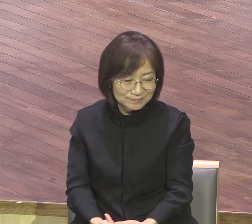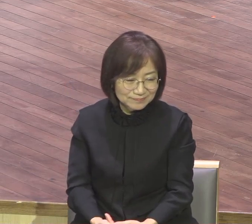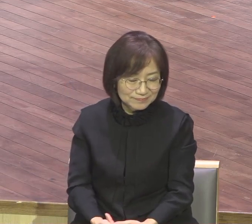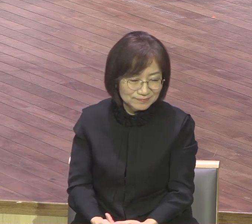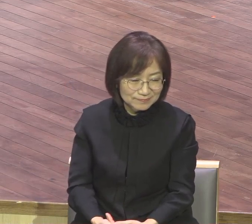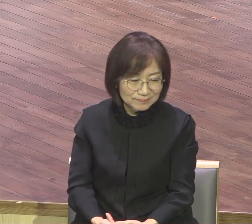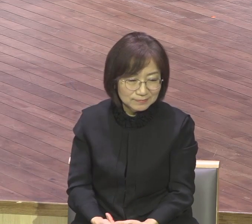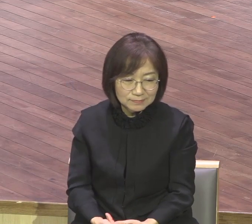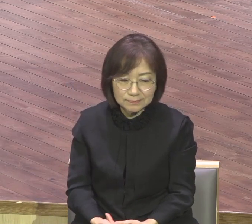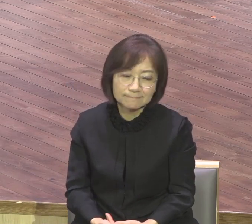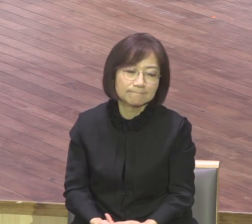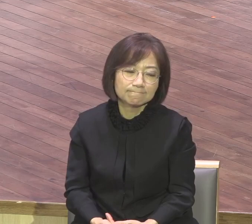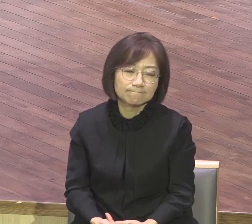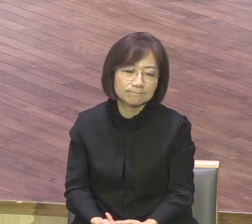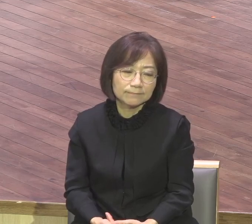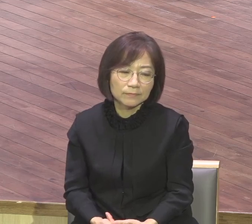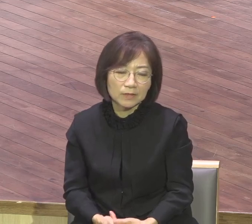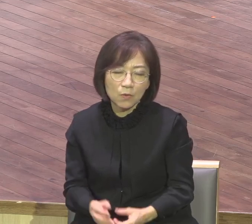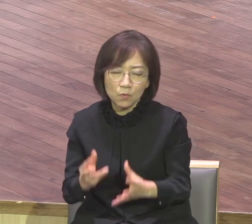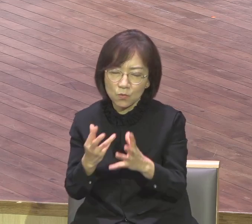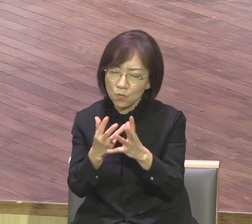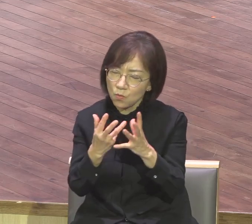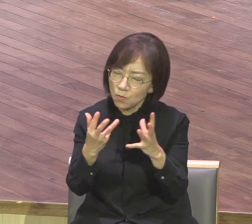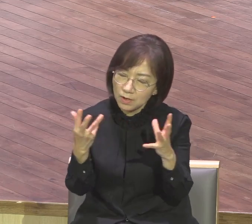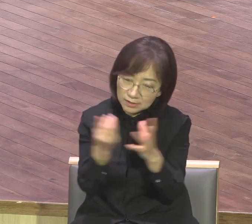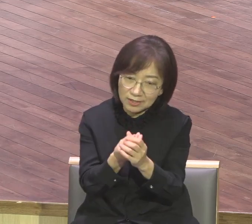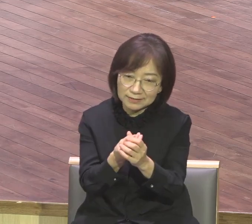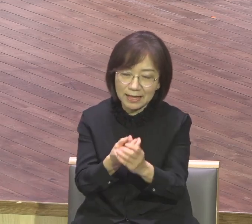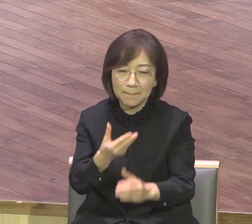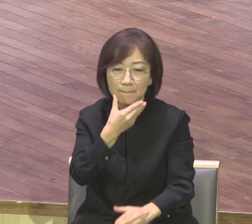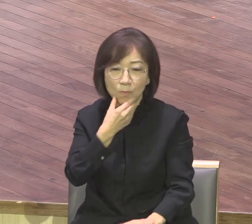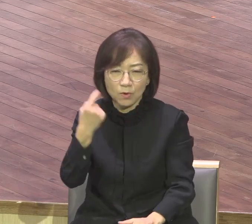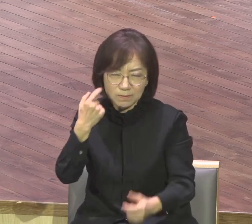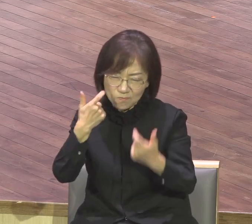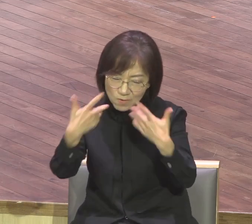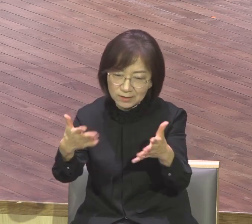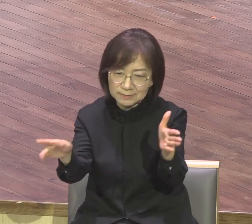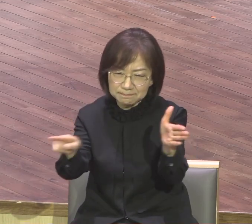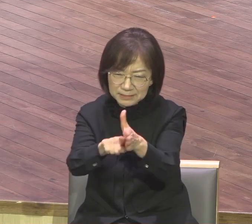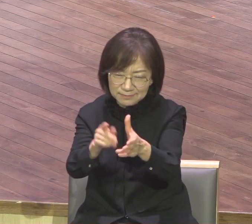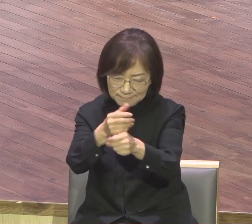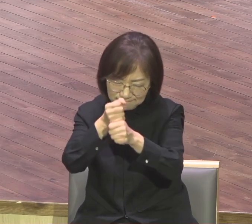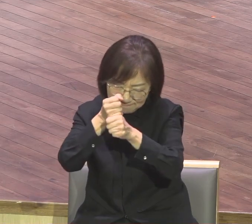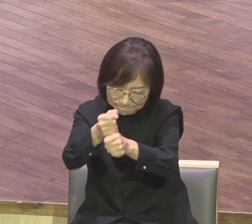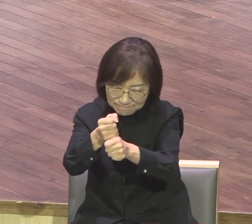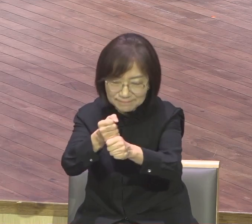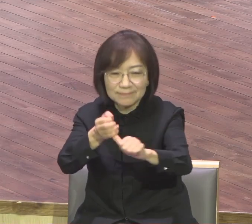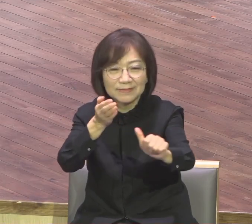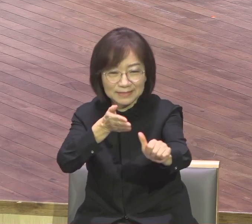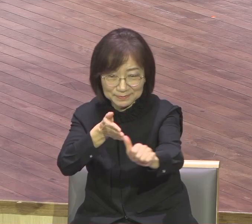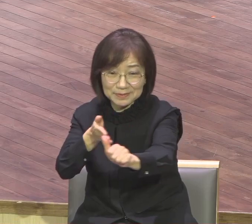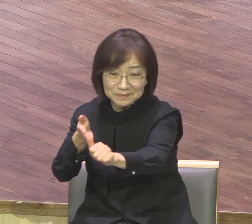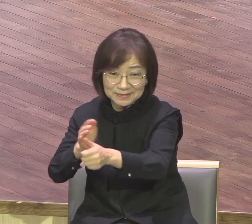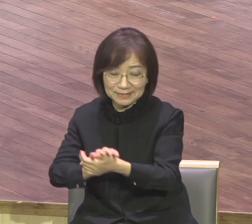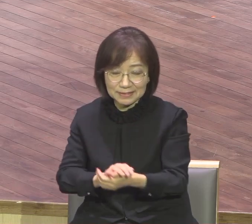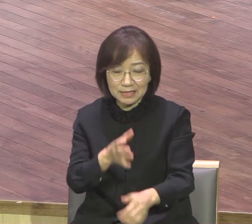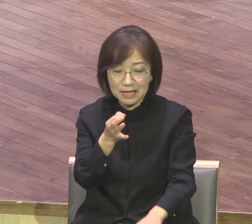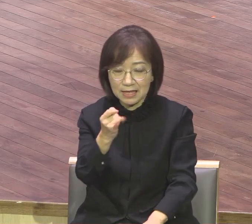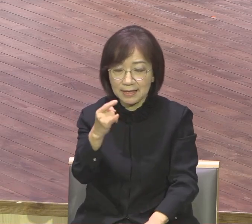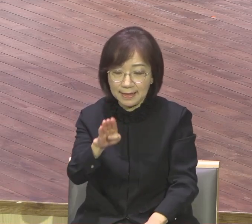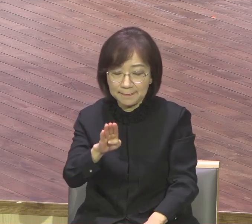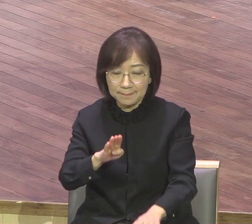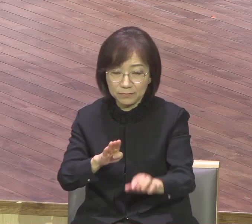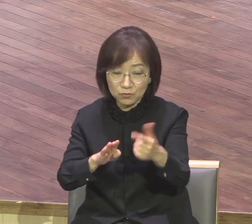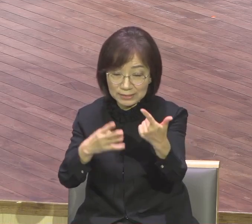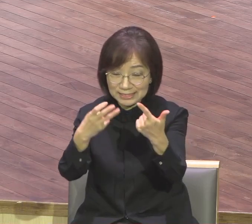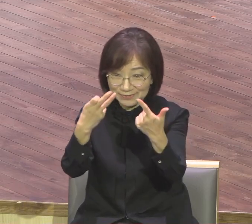siendo engañados. 절대 복음을 굳건히 잡아라. Ustedes afirmen absoluto esta fe. 특별히 에베소 6장 13절에 사도